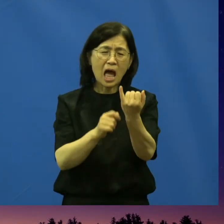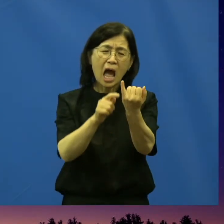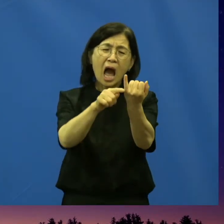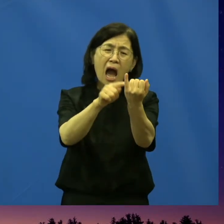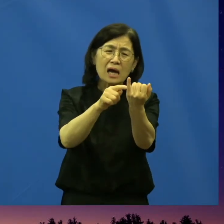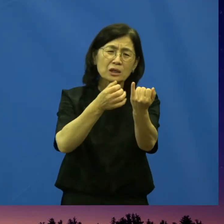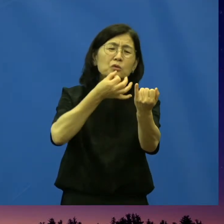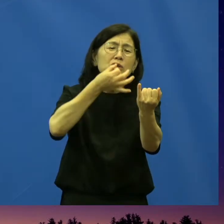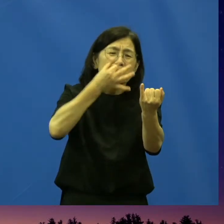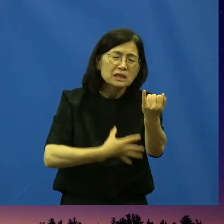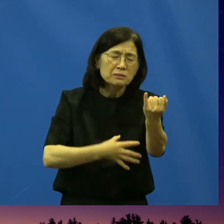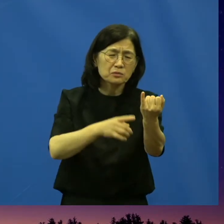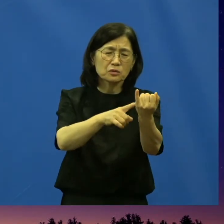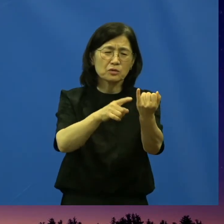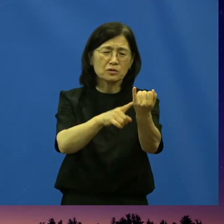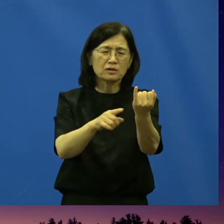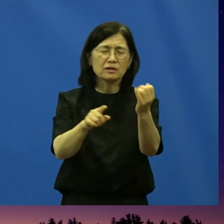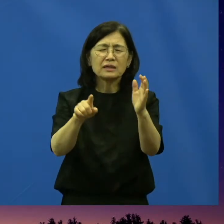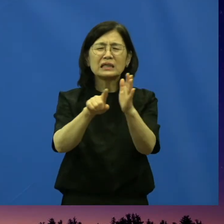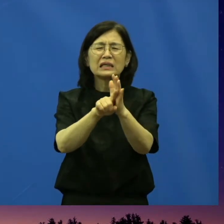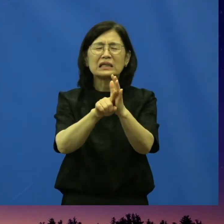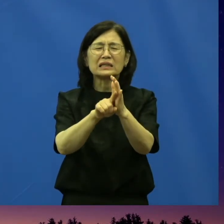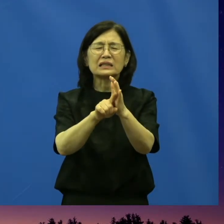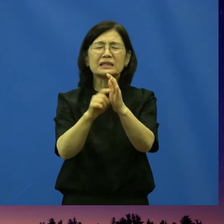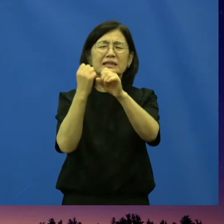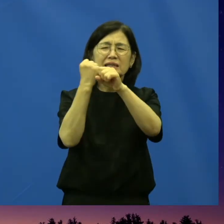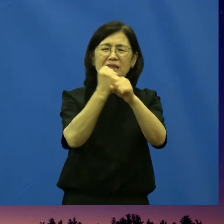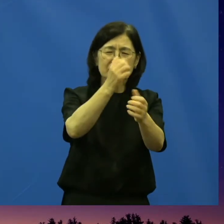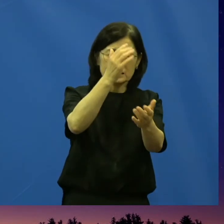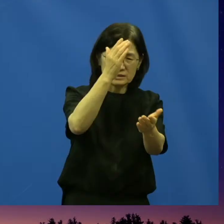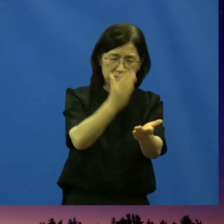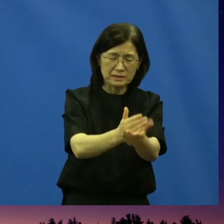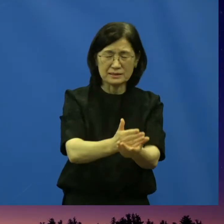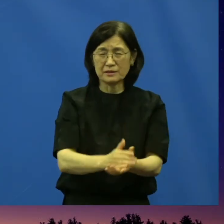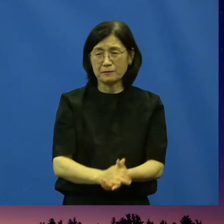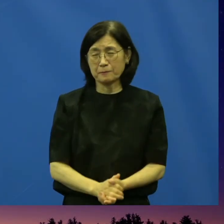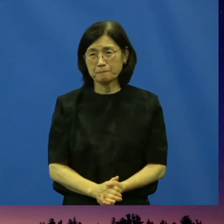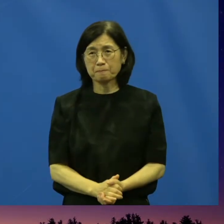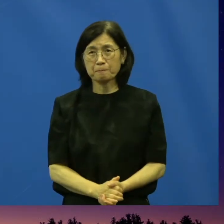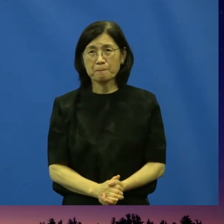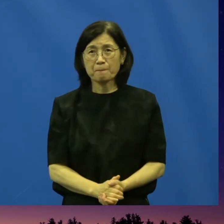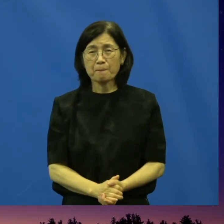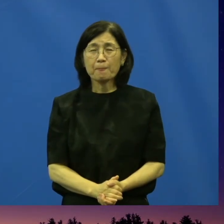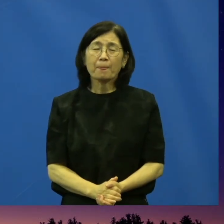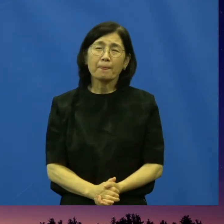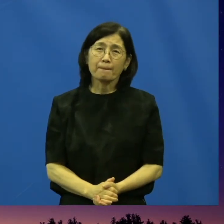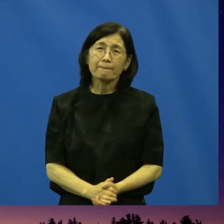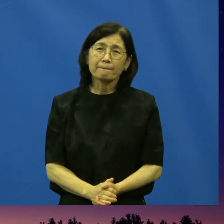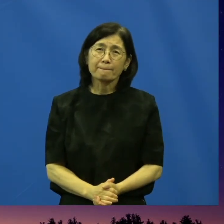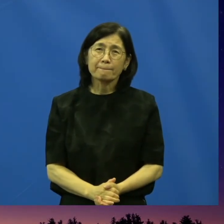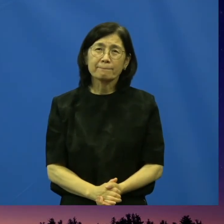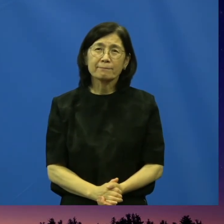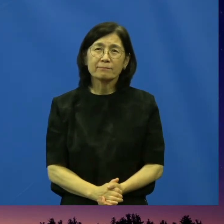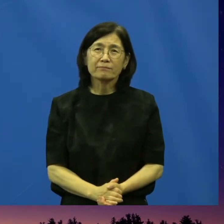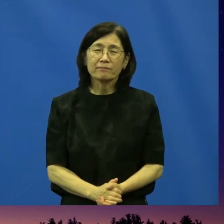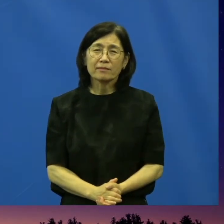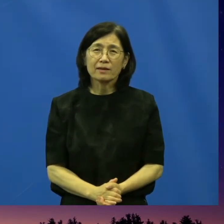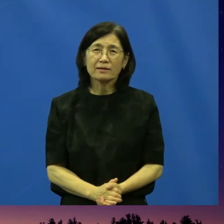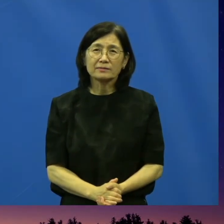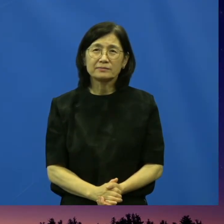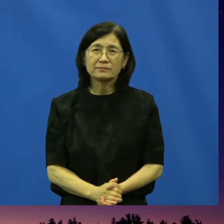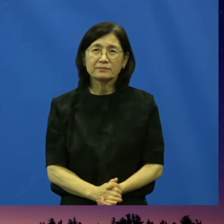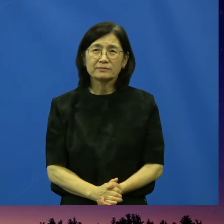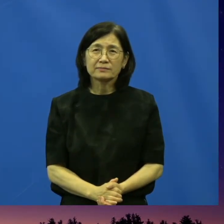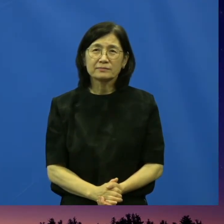안고 넘어져요. 지금 맡은 것만 한다고. 남편은 돈 번다고 밖에 나갔지. 애들은 얼마나 이게 애들이 뭐